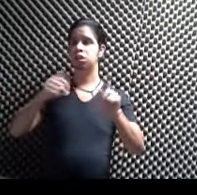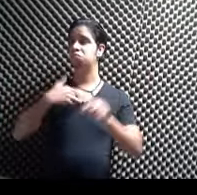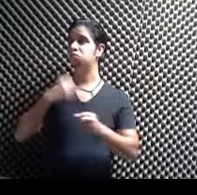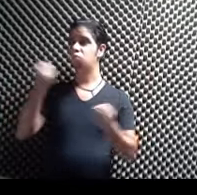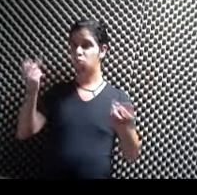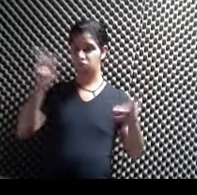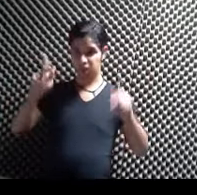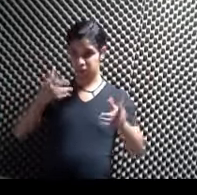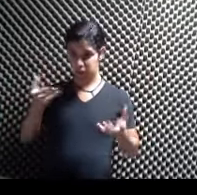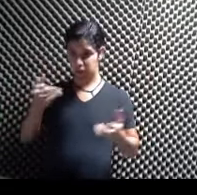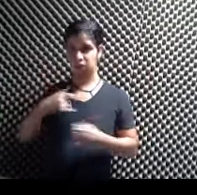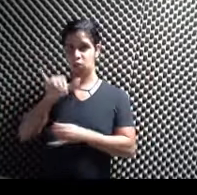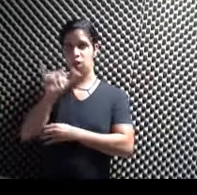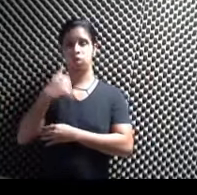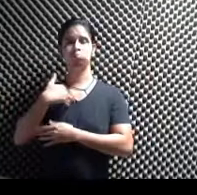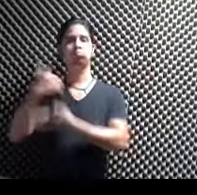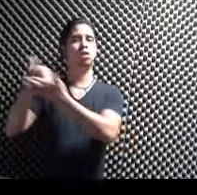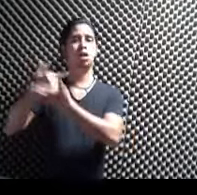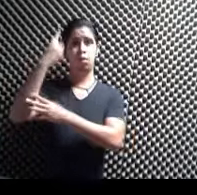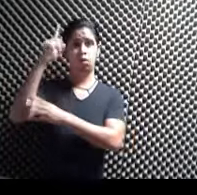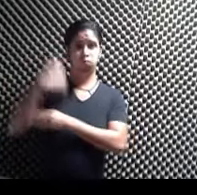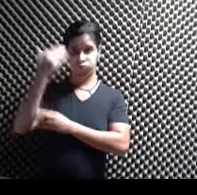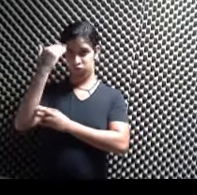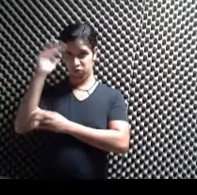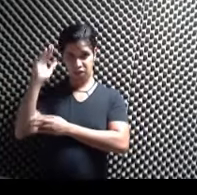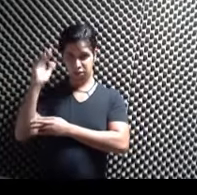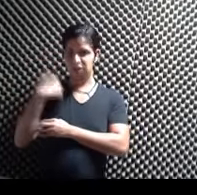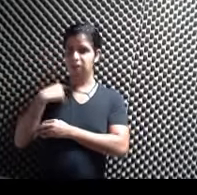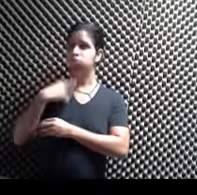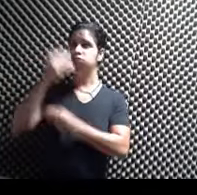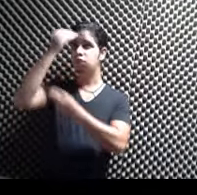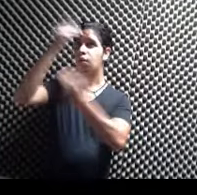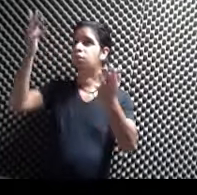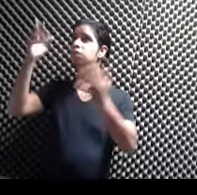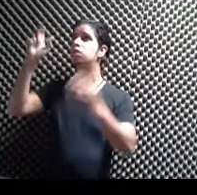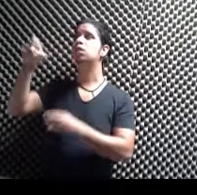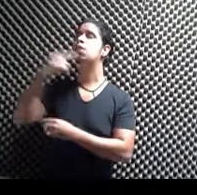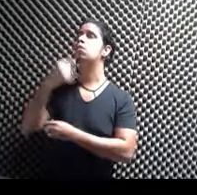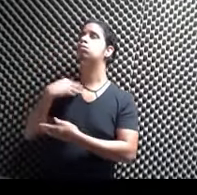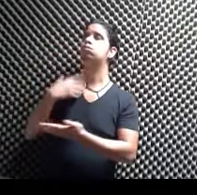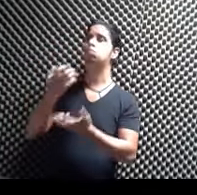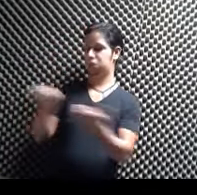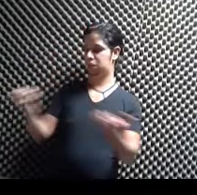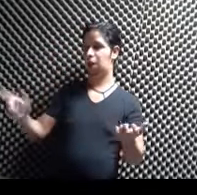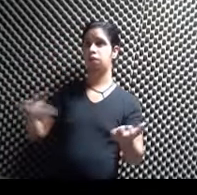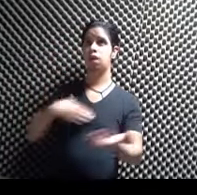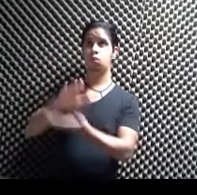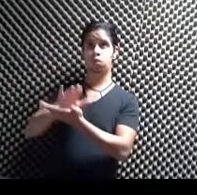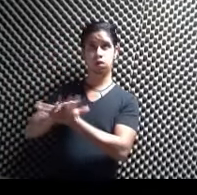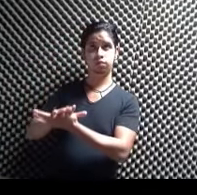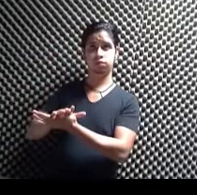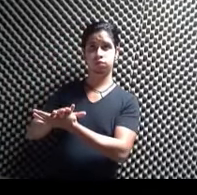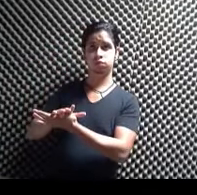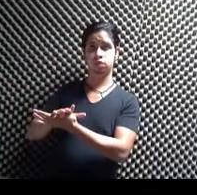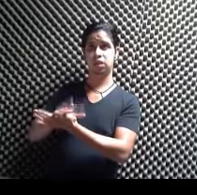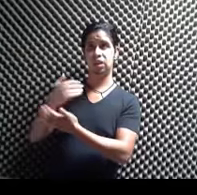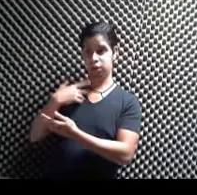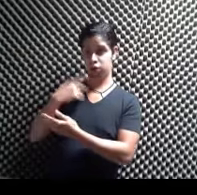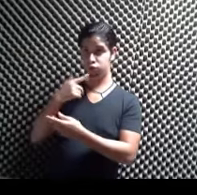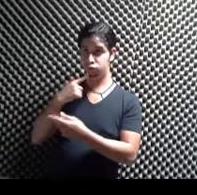cómo, les dijimos, mira, necesitamos materiales escolares para esta escuela específica. Okay. Y logramos llevar